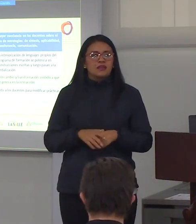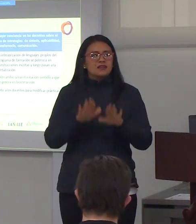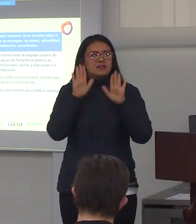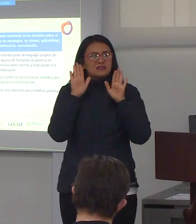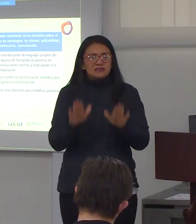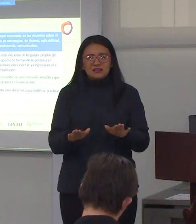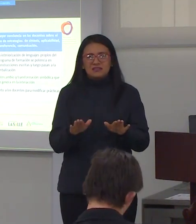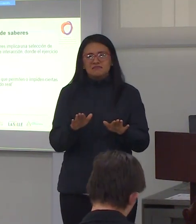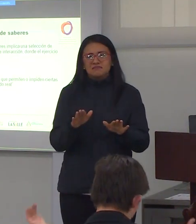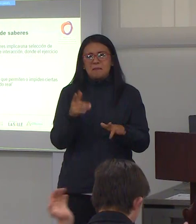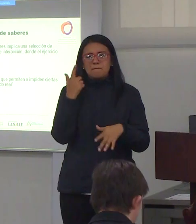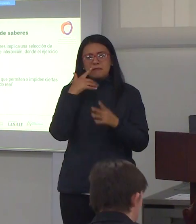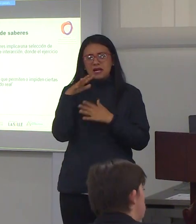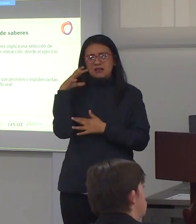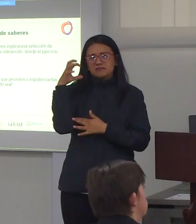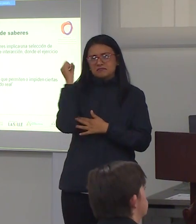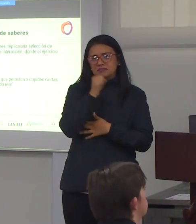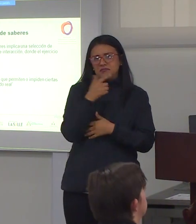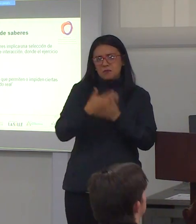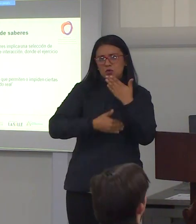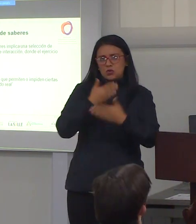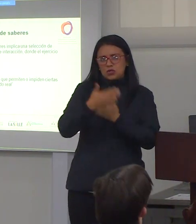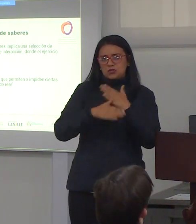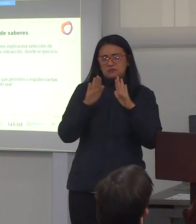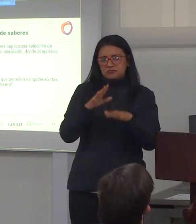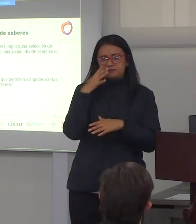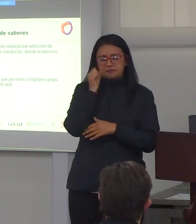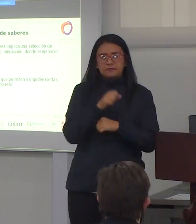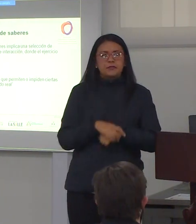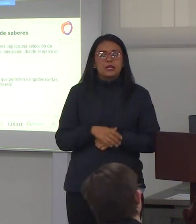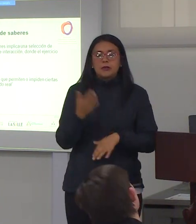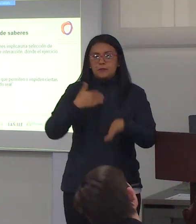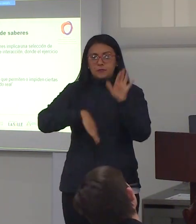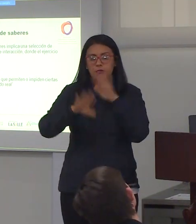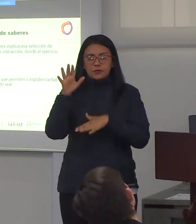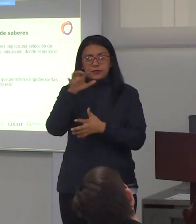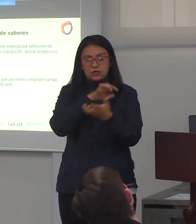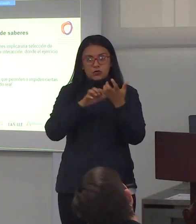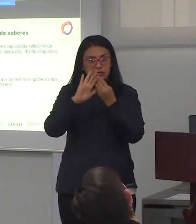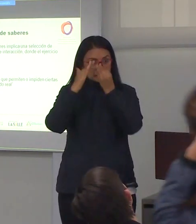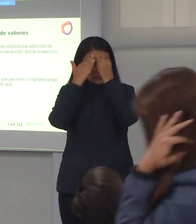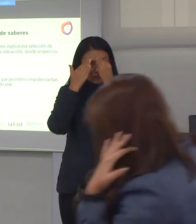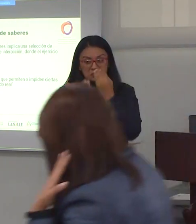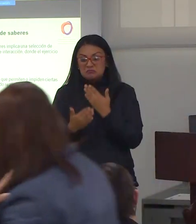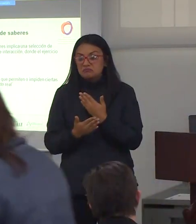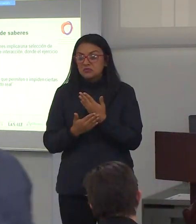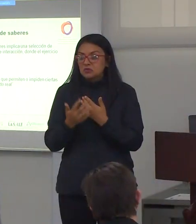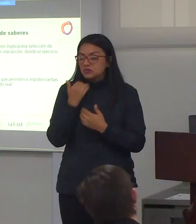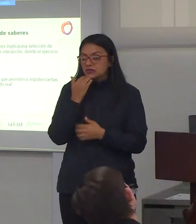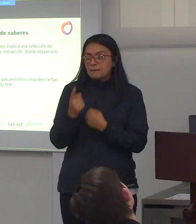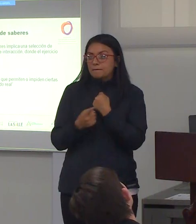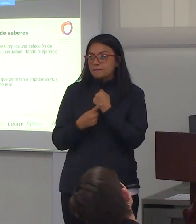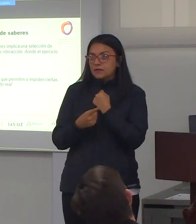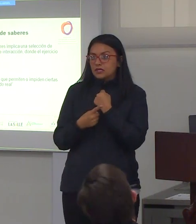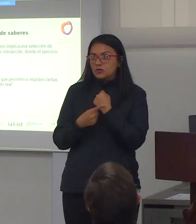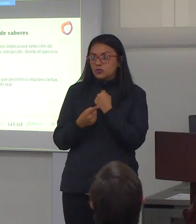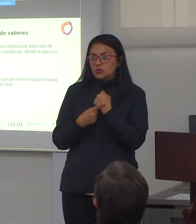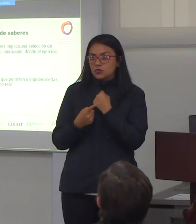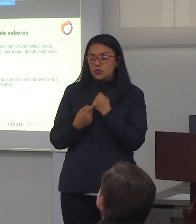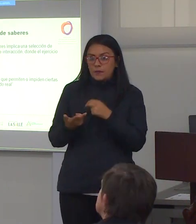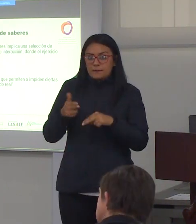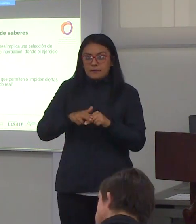queda más que visto en este proceso bueno y en la ecología de saberes yo no sé cuántos minutos me van a dar